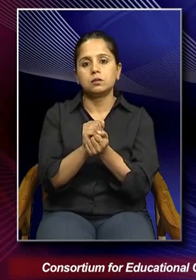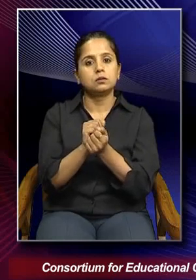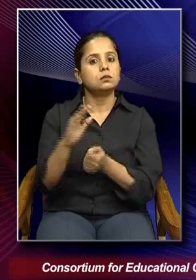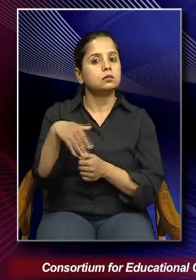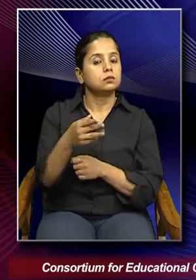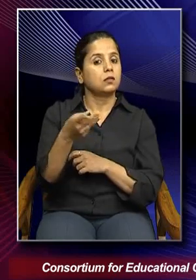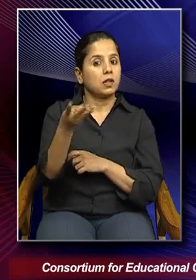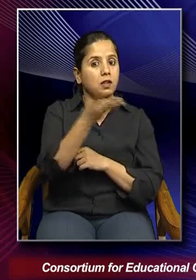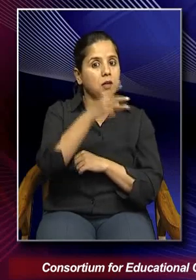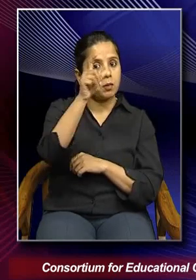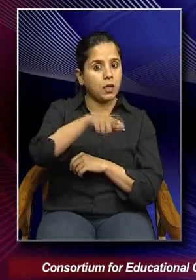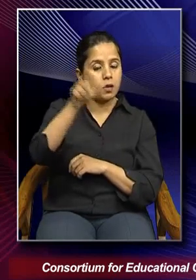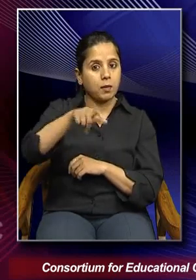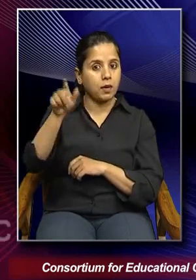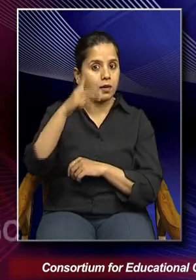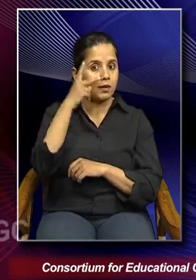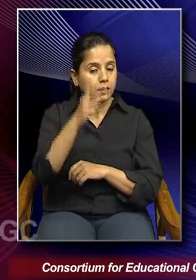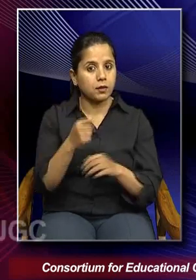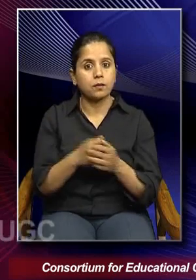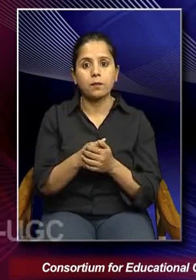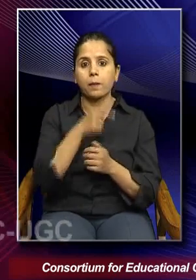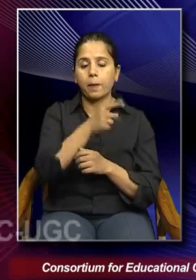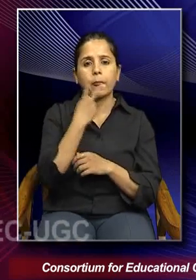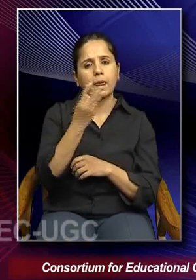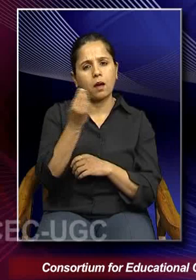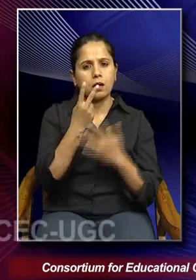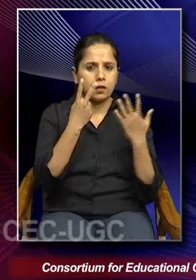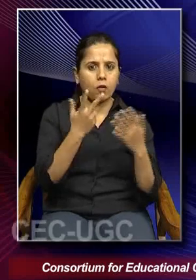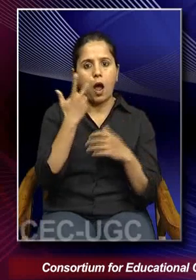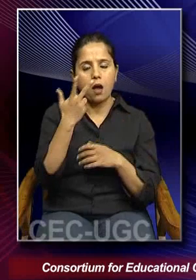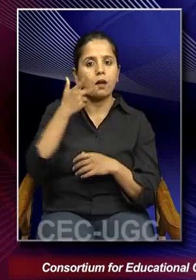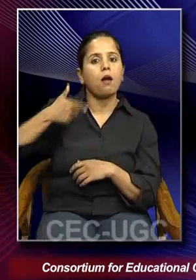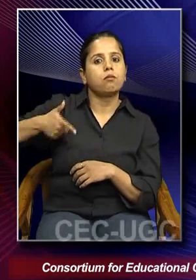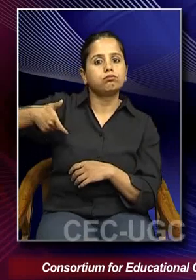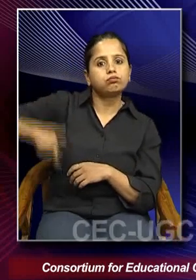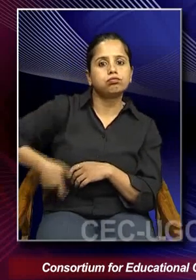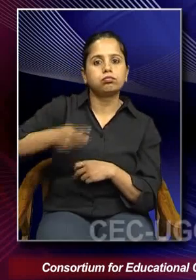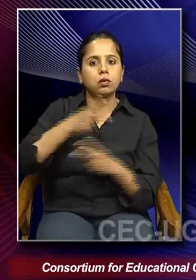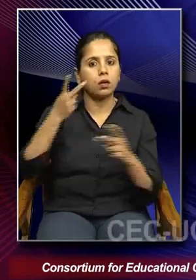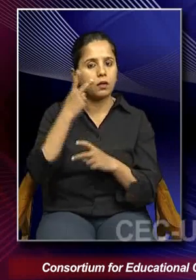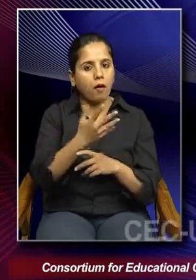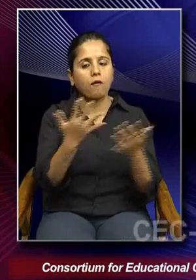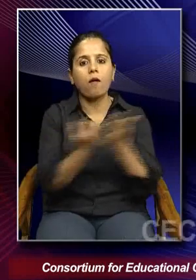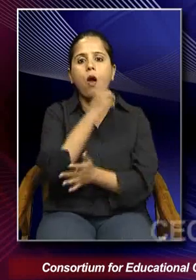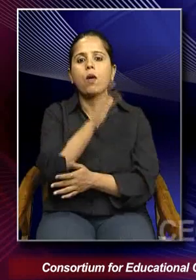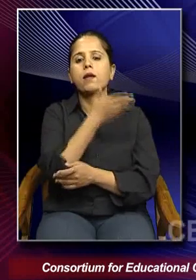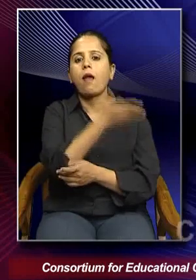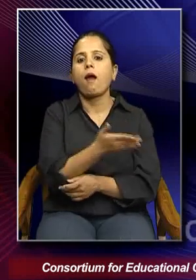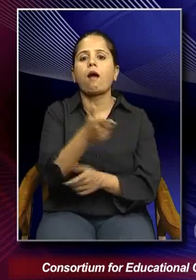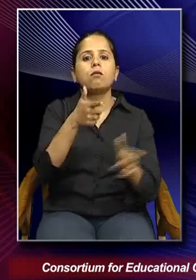और इन लोगों के पास से 78 रिवाल्वर कारतूस आदि